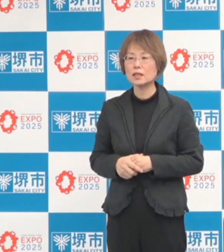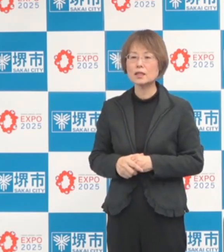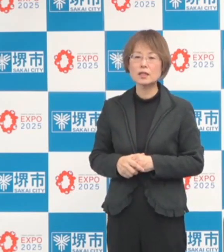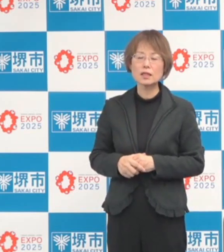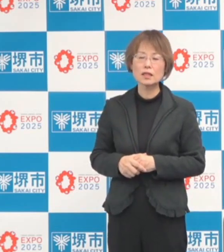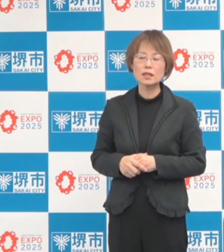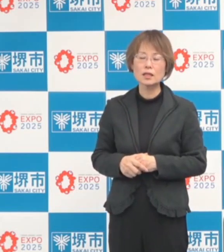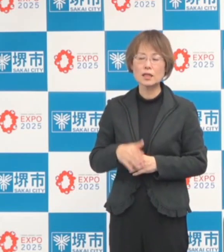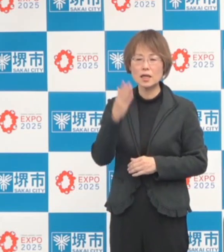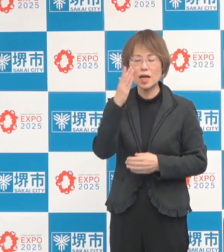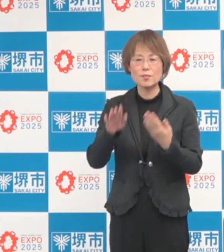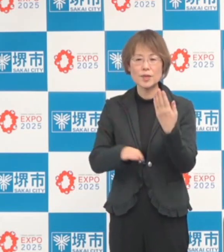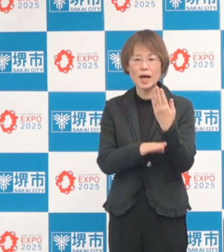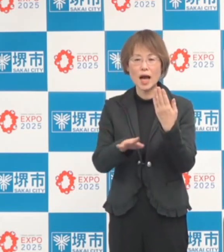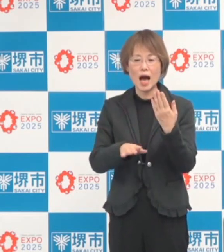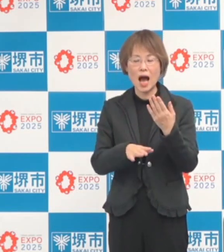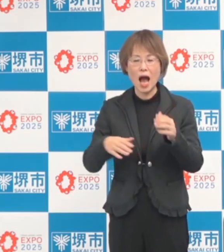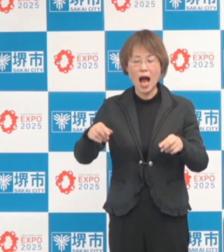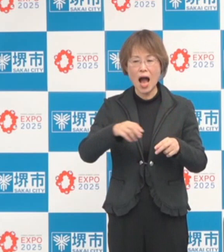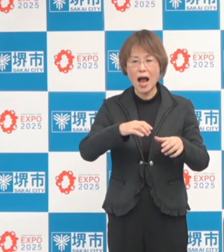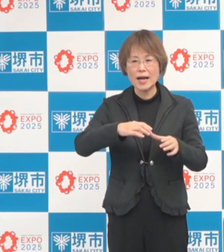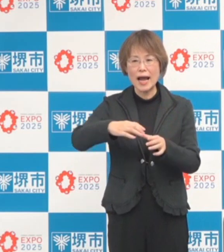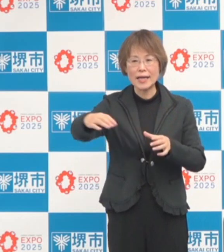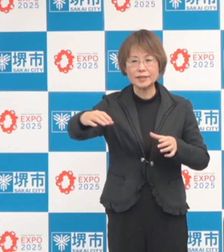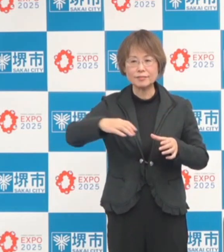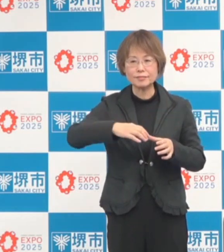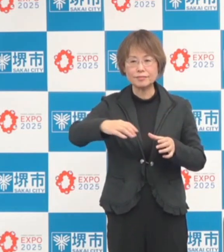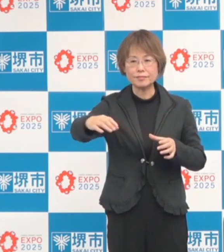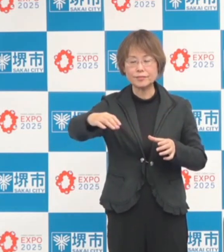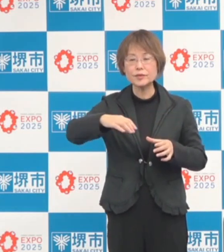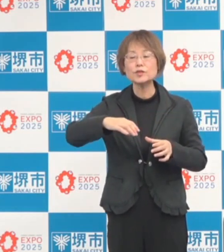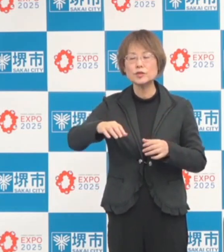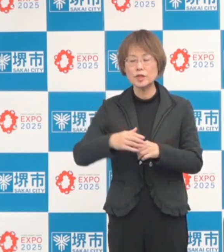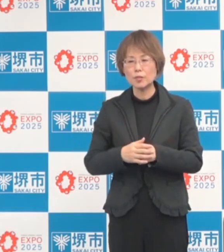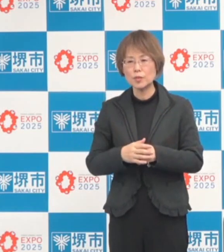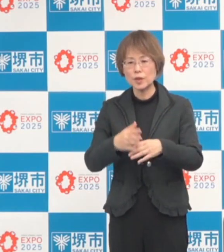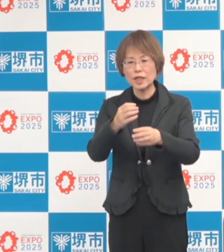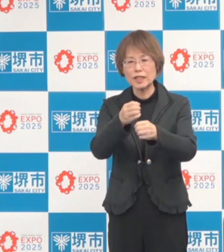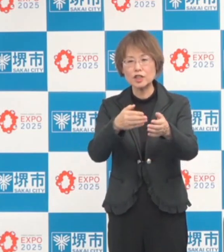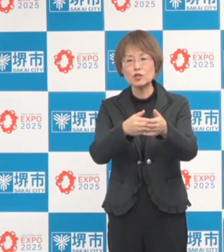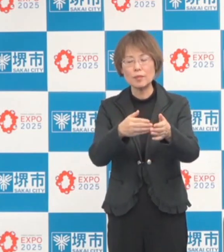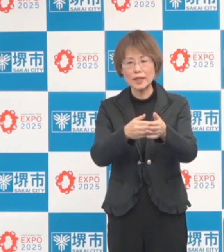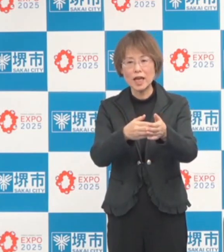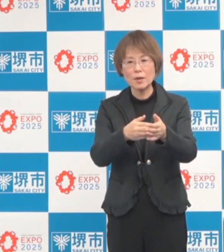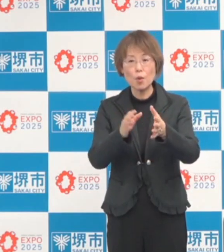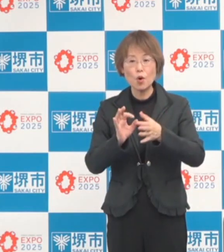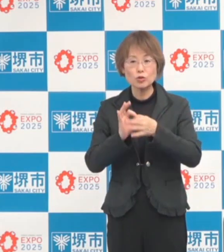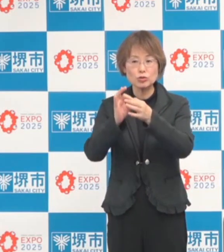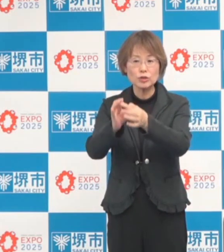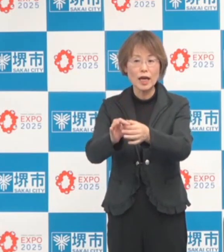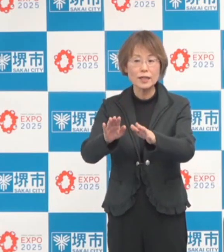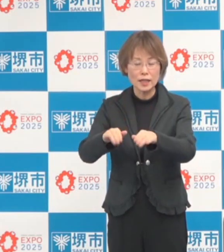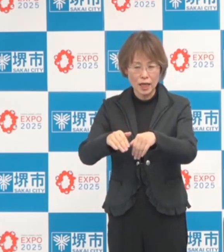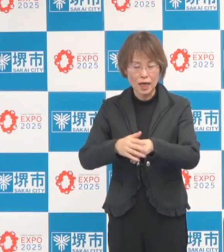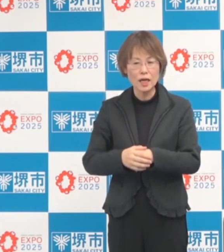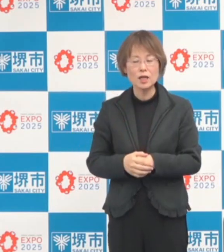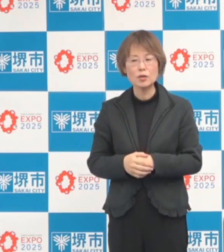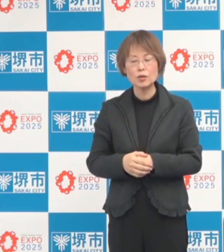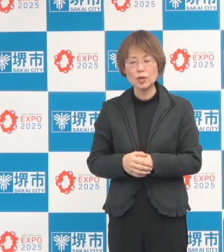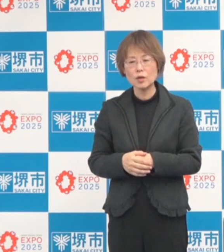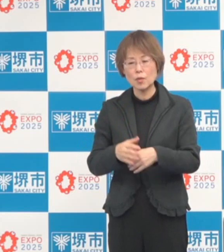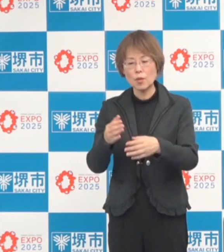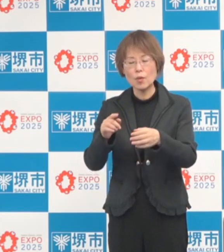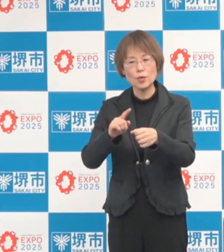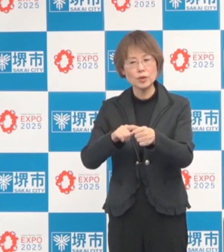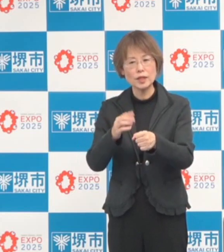三原ラインについても、これはいつまで導入を目指して実証実験を行うということをお伝えをしておりましたので、これも何年度に導入する